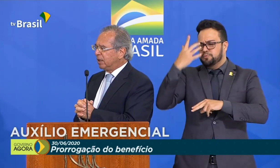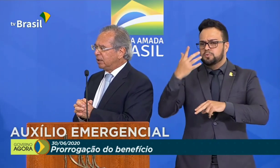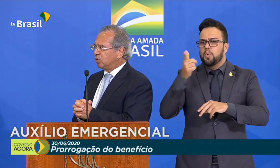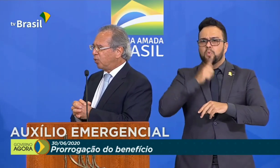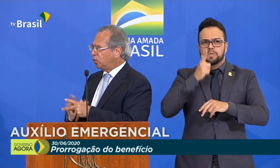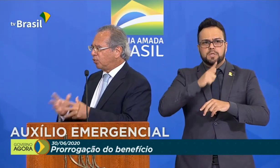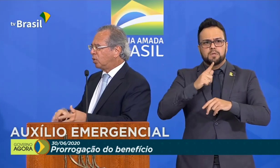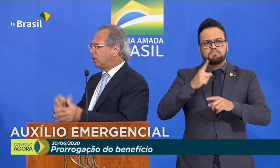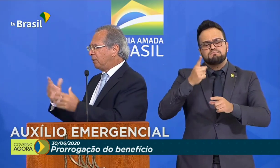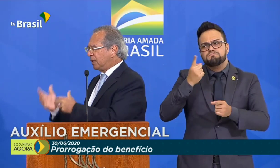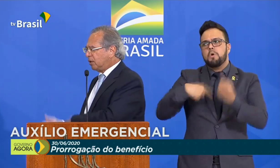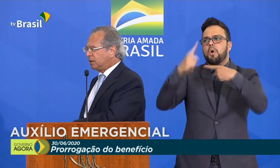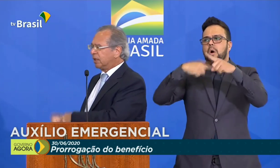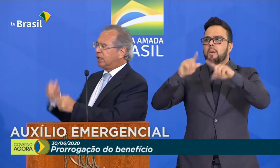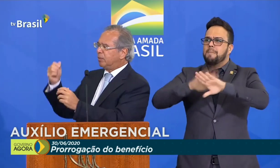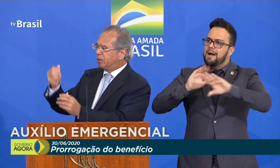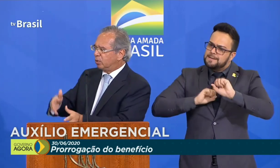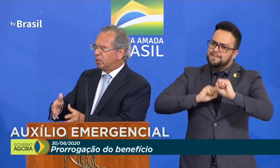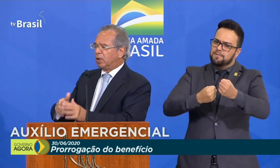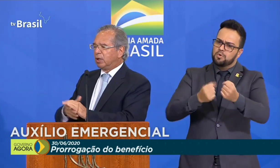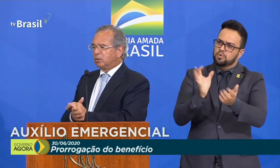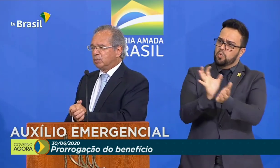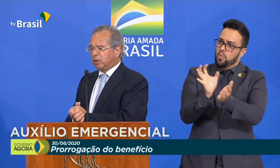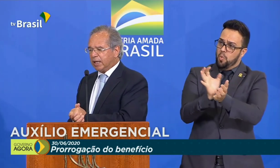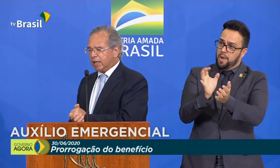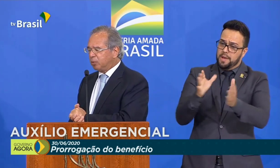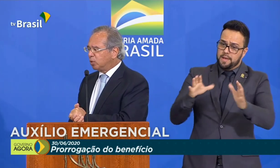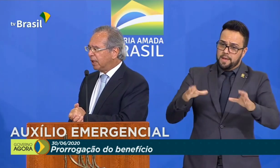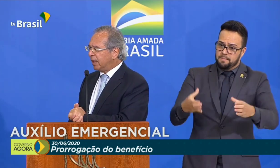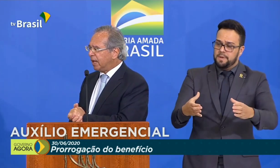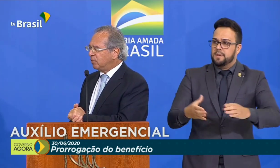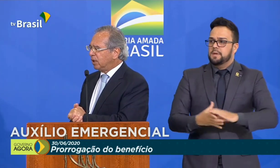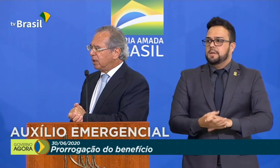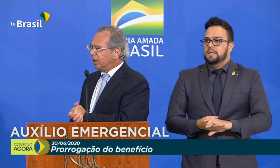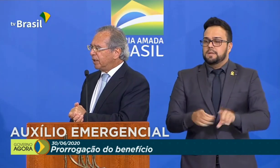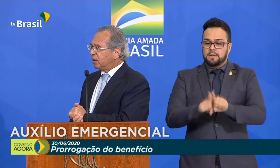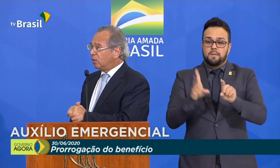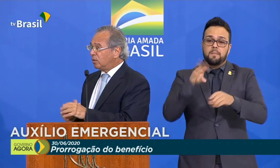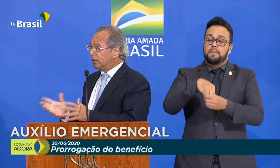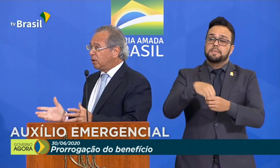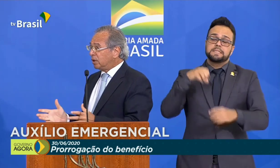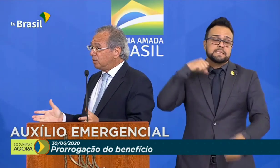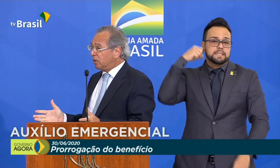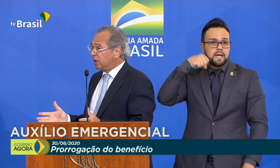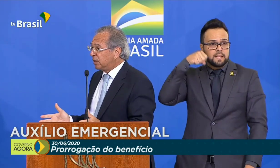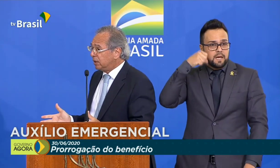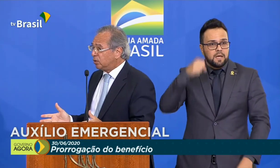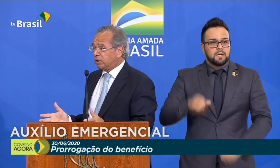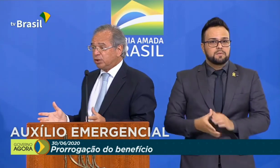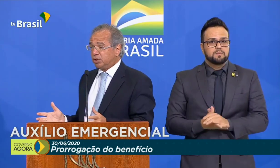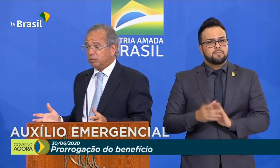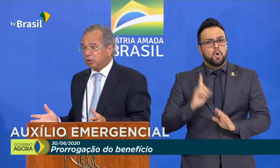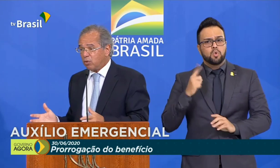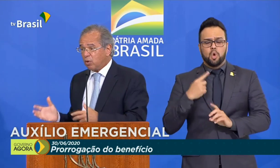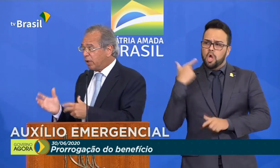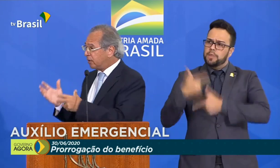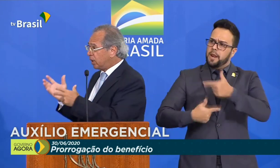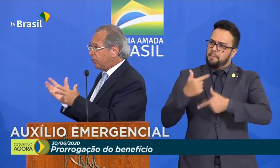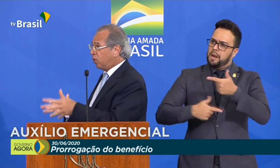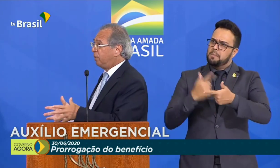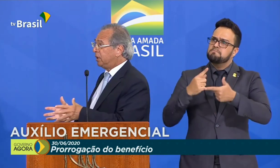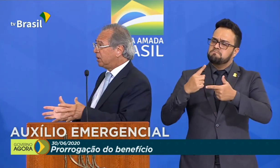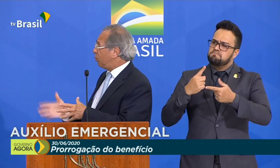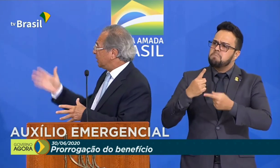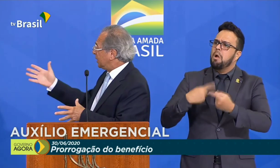ainda. Isso foi um esforço também da nossa equipe, da equipe do Senado. Então, nós estamos avançando, nós sentimos que é um